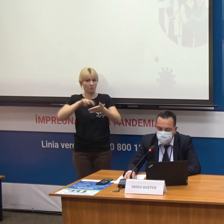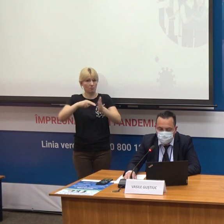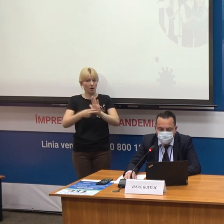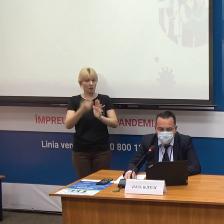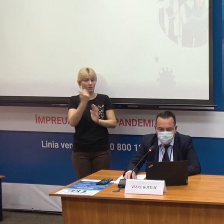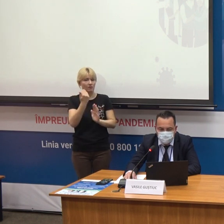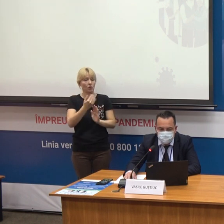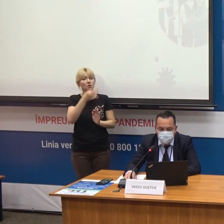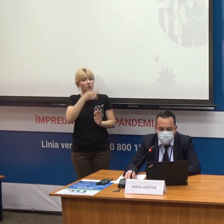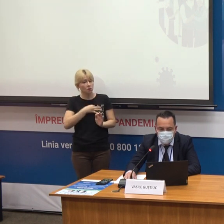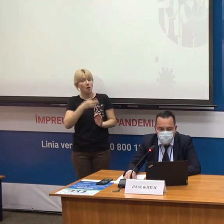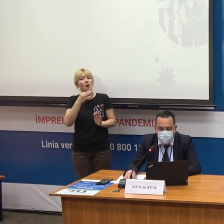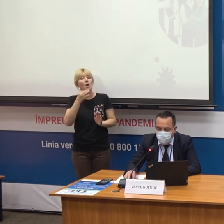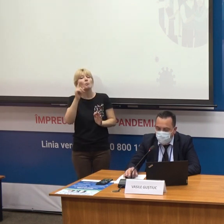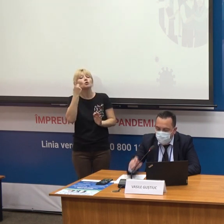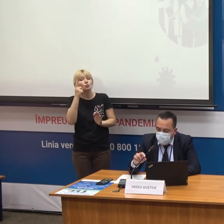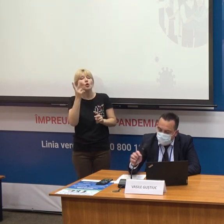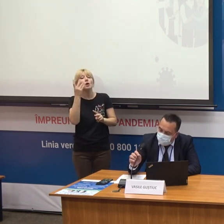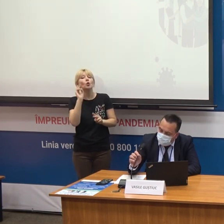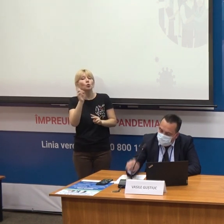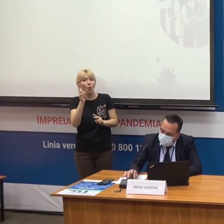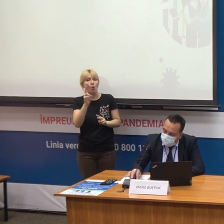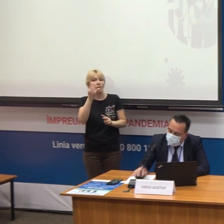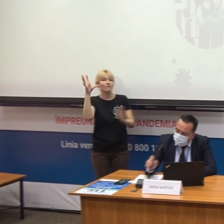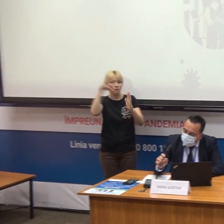cine sunt și de ce?